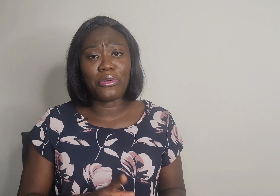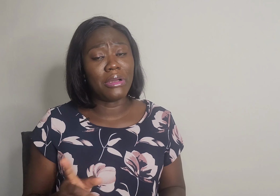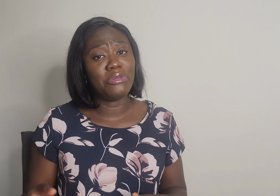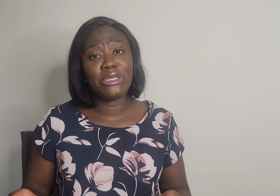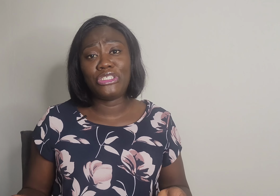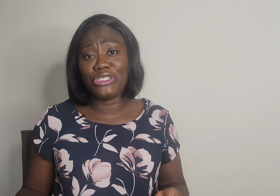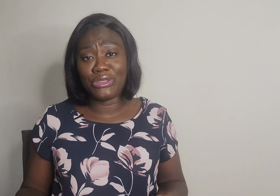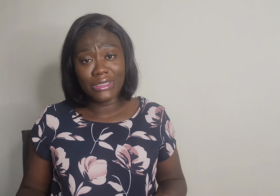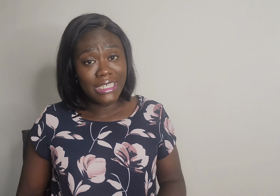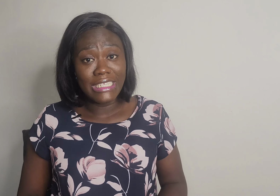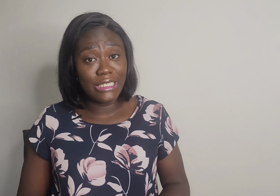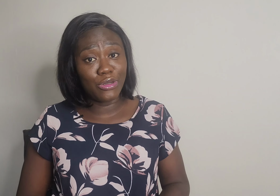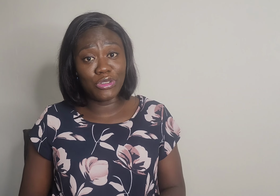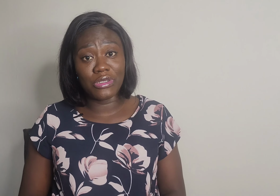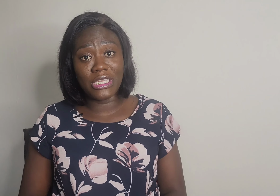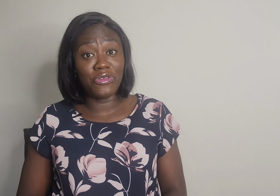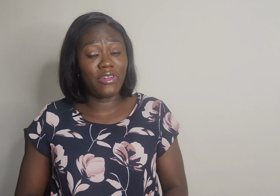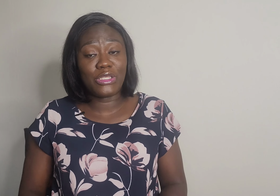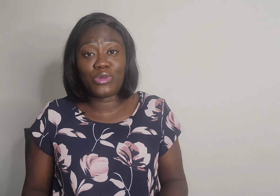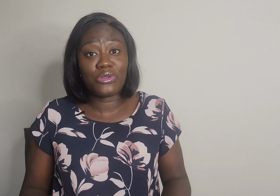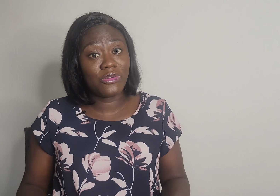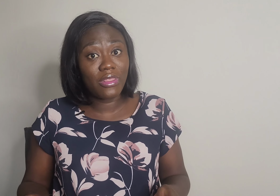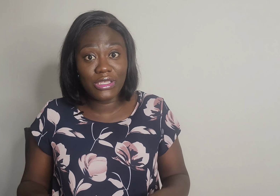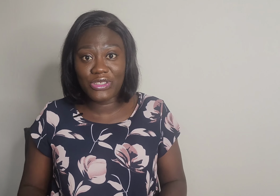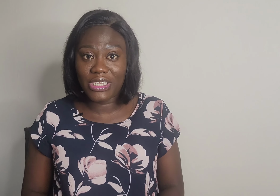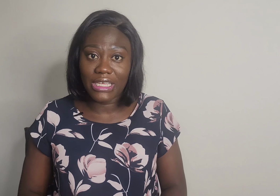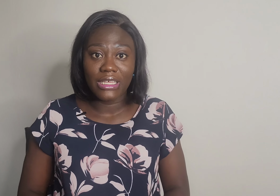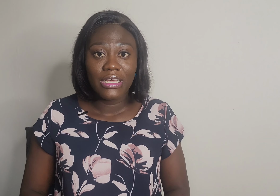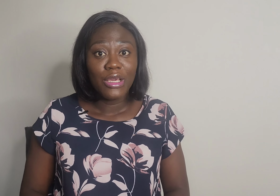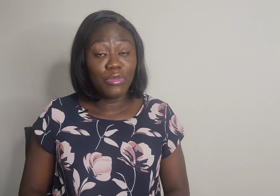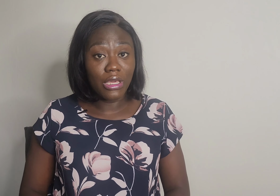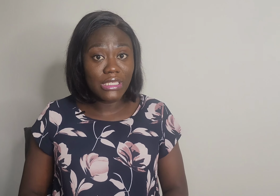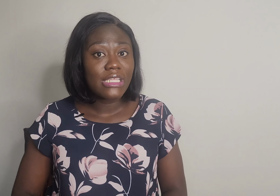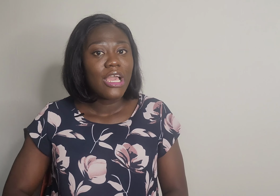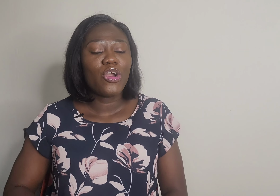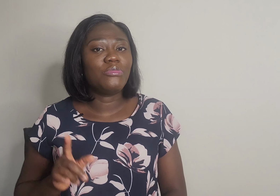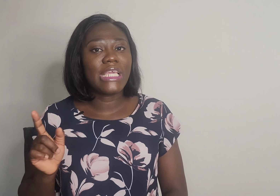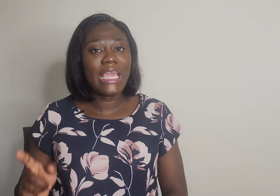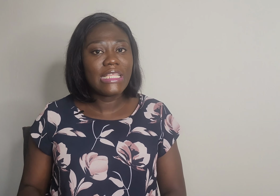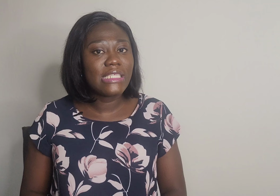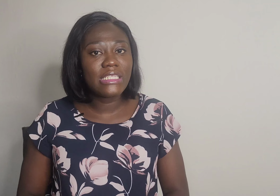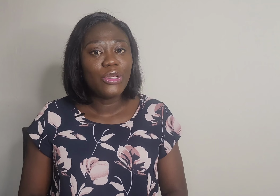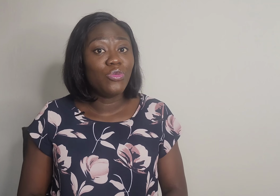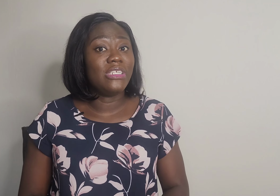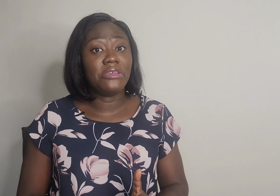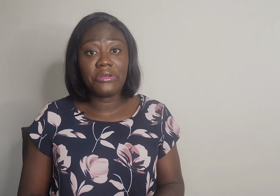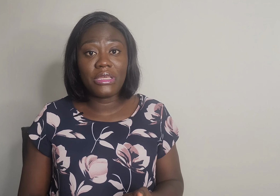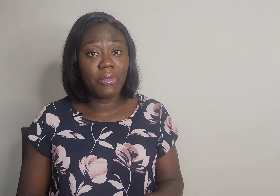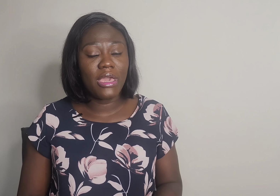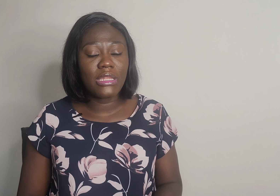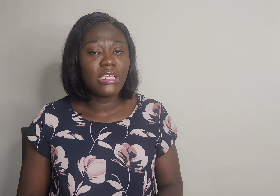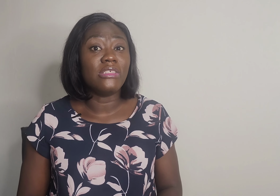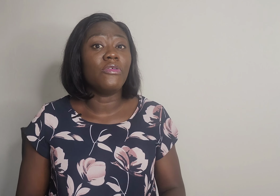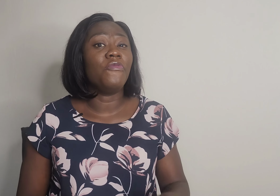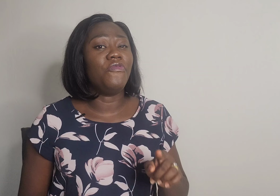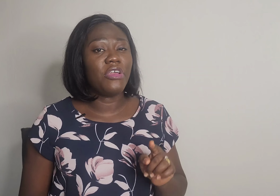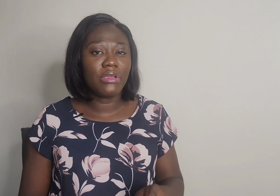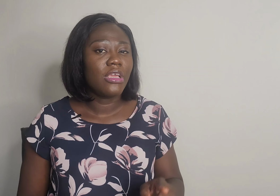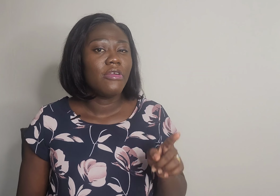àbí méjì ní ọjọ́ tẹ̀yìn. You've learnt one or two things today because communicating with the hearing impaired is very,